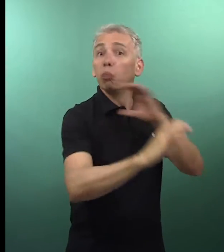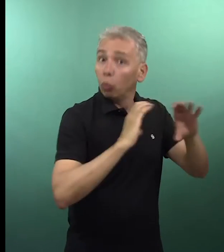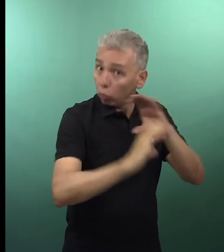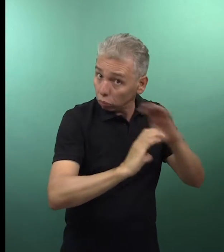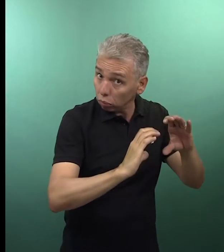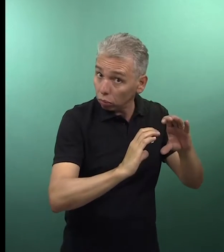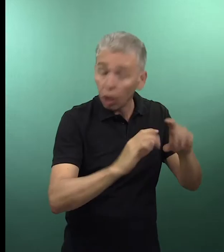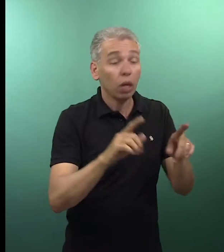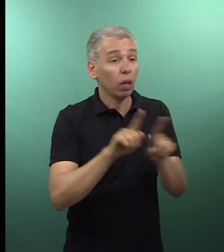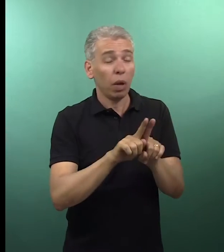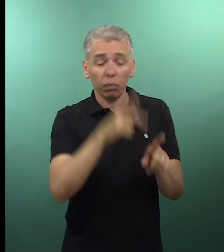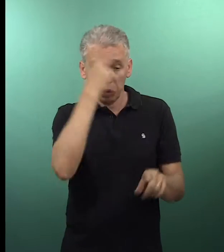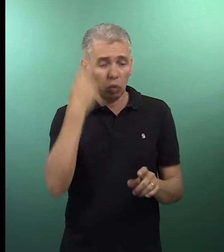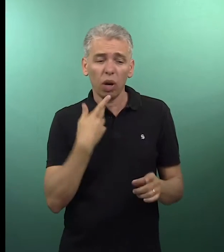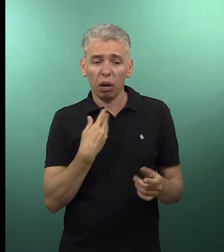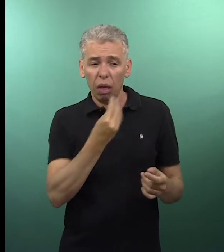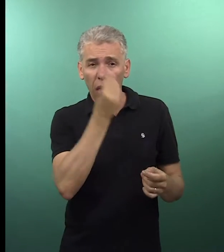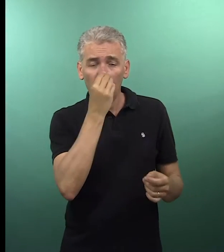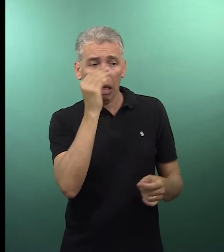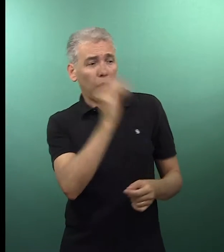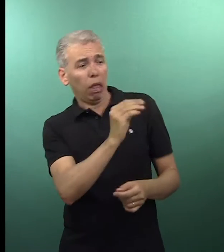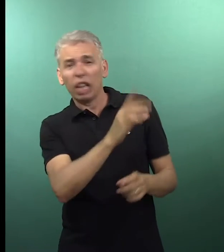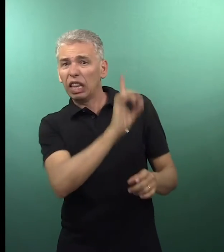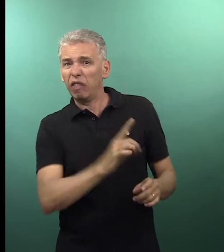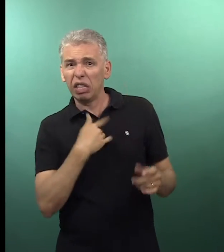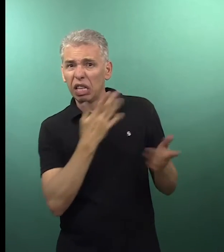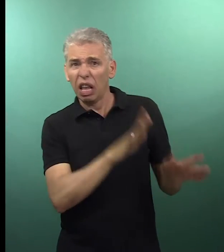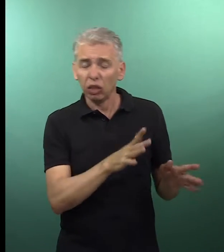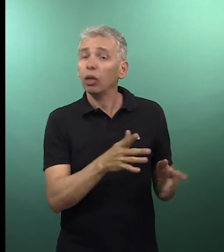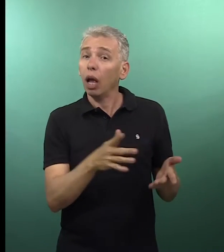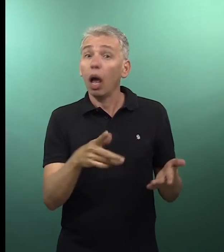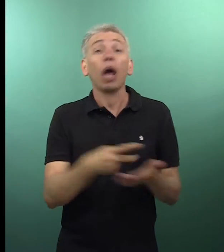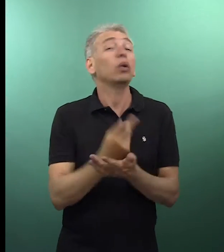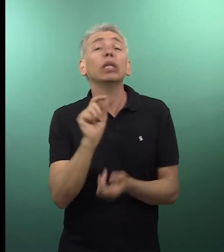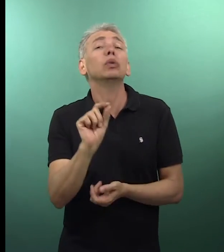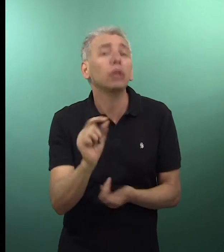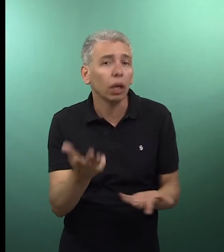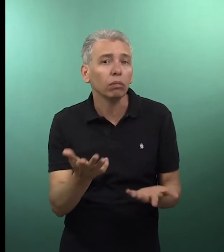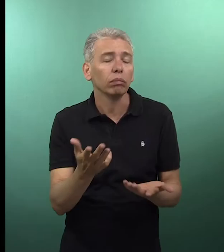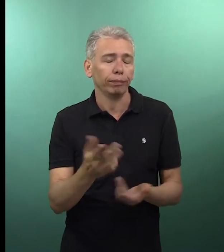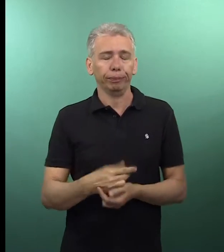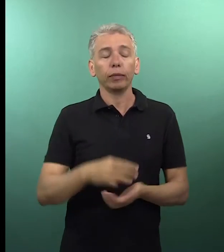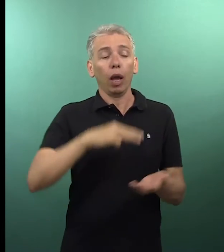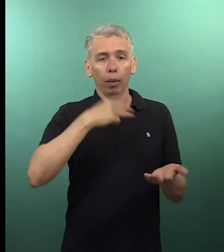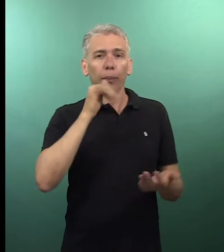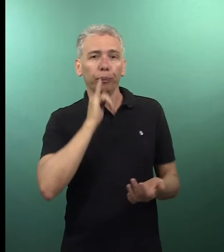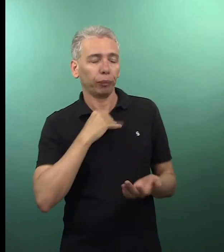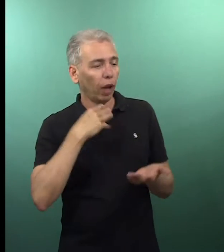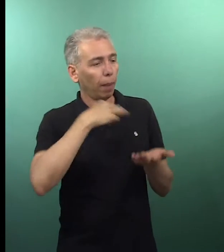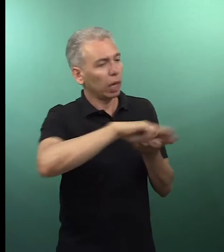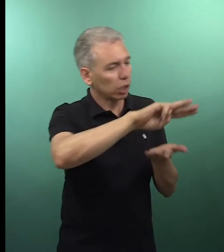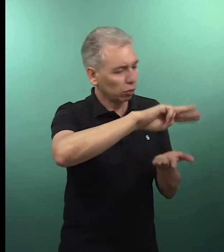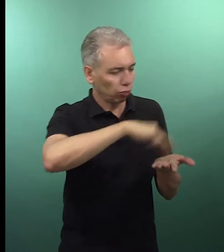janela de libras espaço delimitado no vídeo onde as informações são interpretadas na língua brasileira